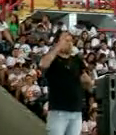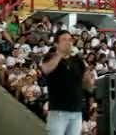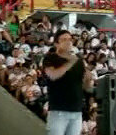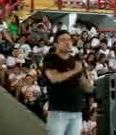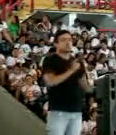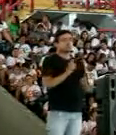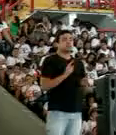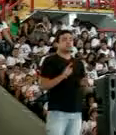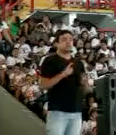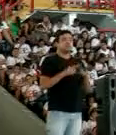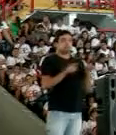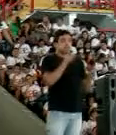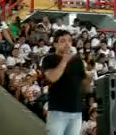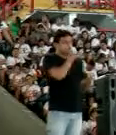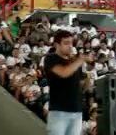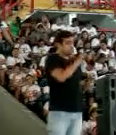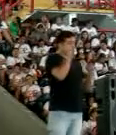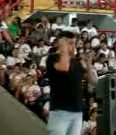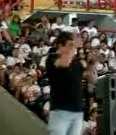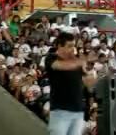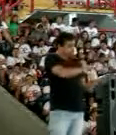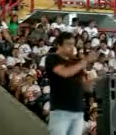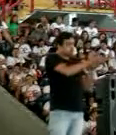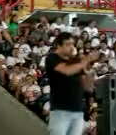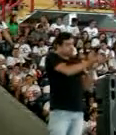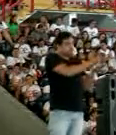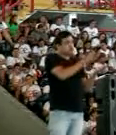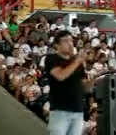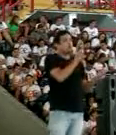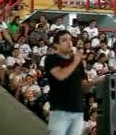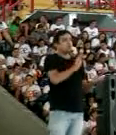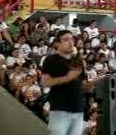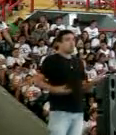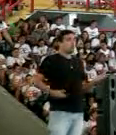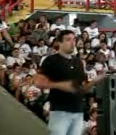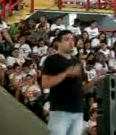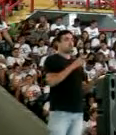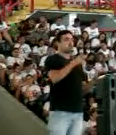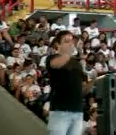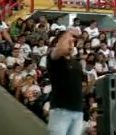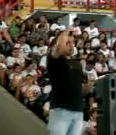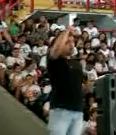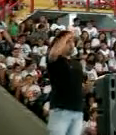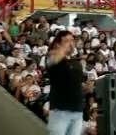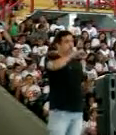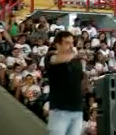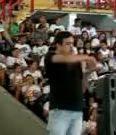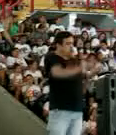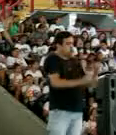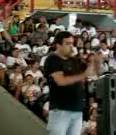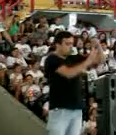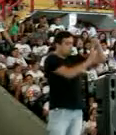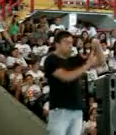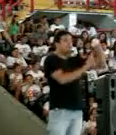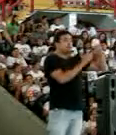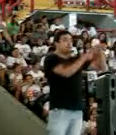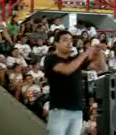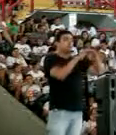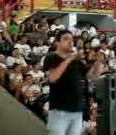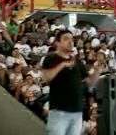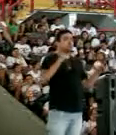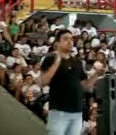O grupo de tendência conservadora defendia então um governo centralizado. Ora, como nós tínhamos